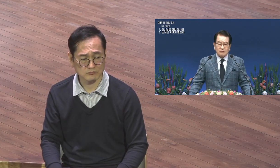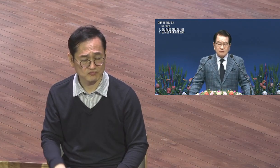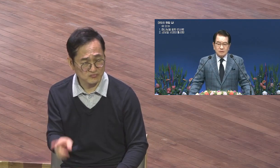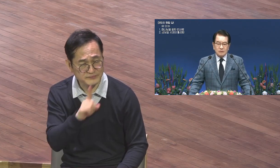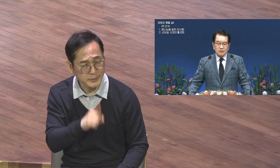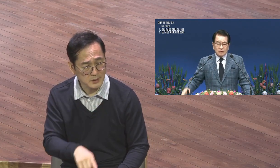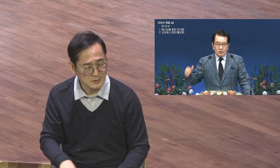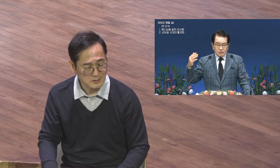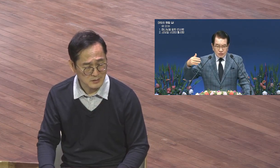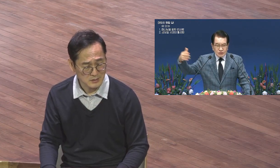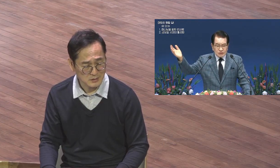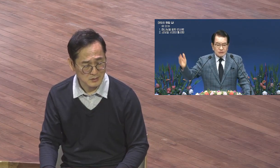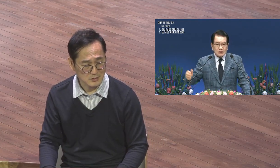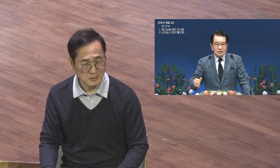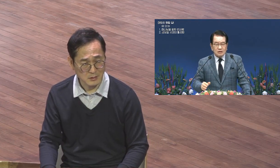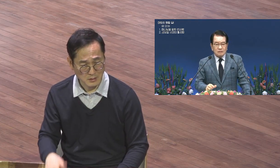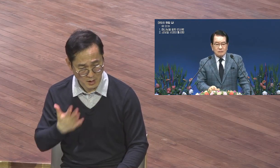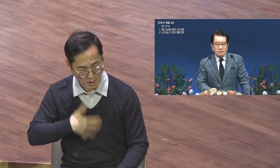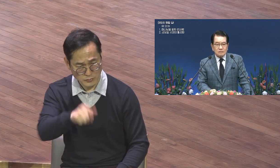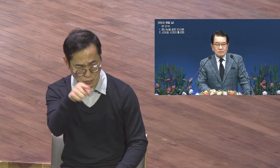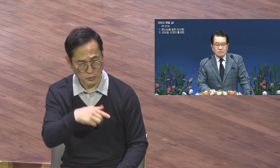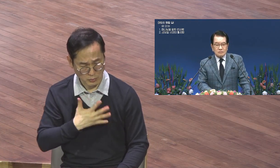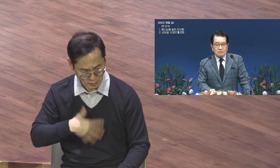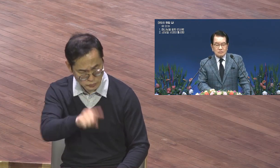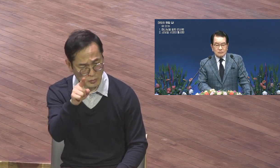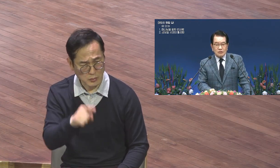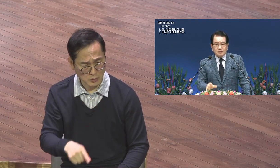하냐고. 지생 지 사는 거라고.